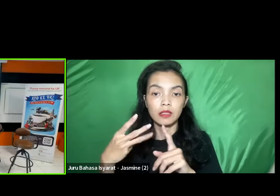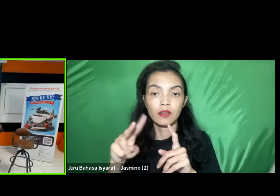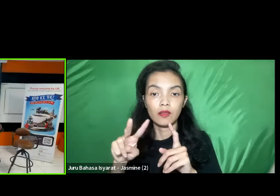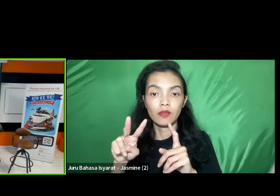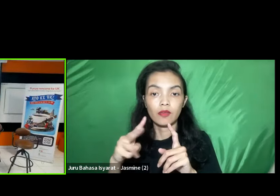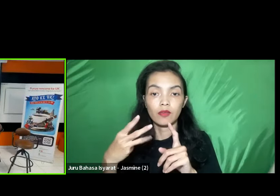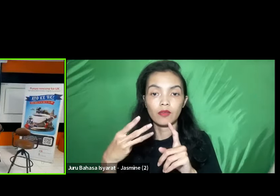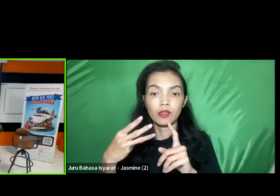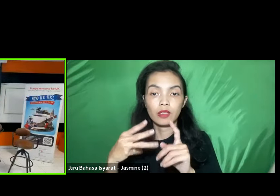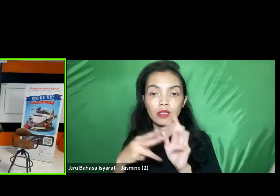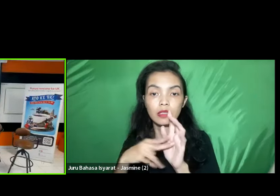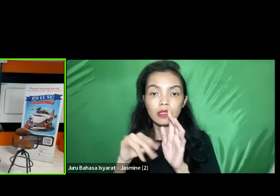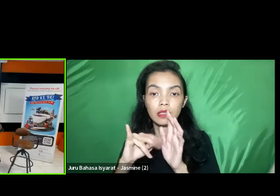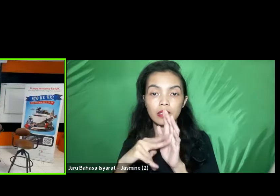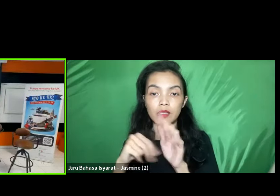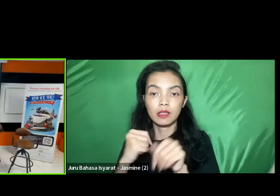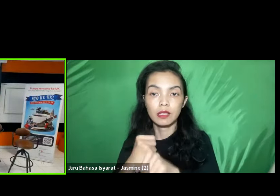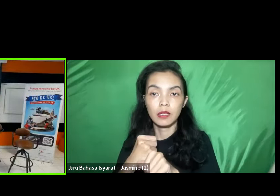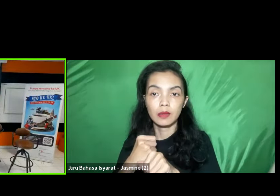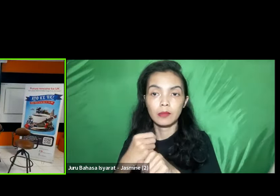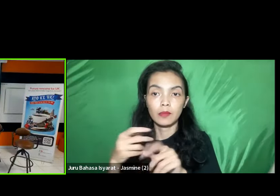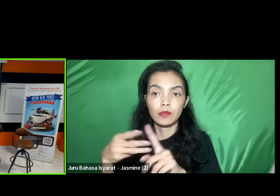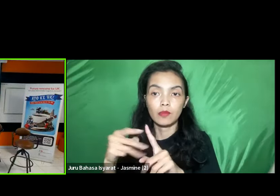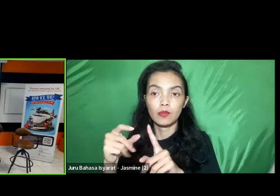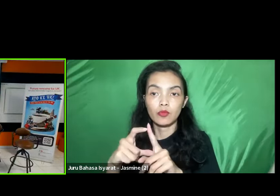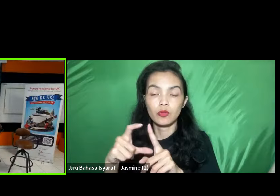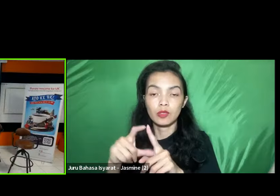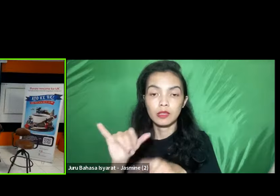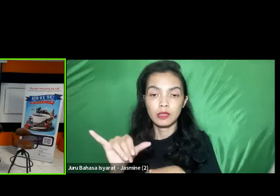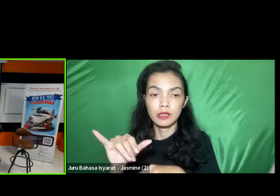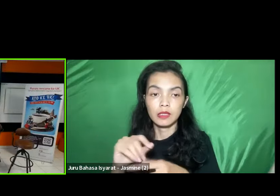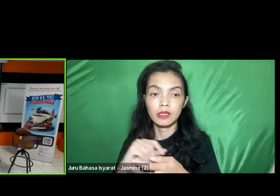kepada kak ya